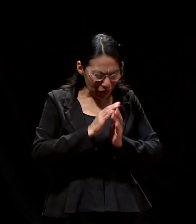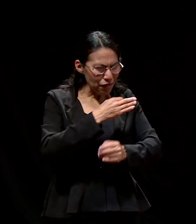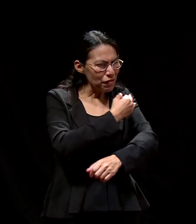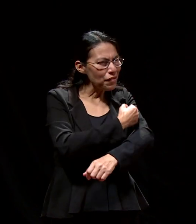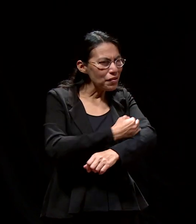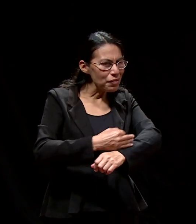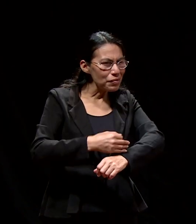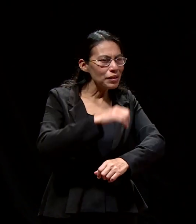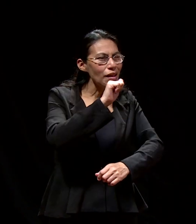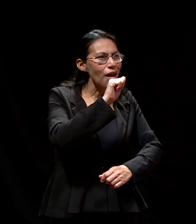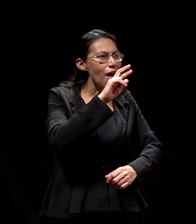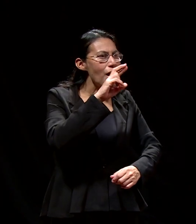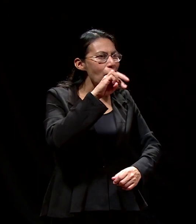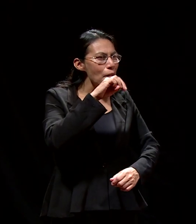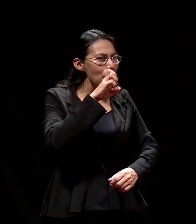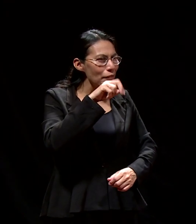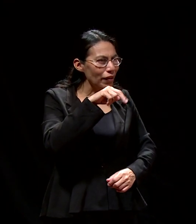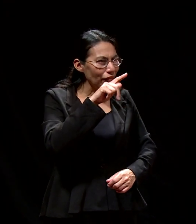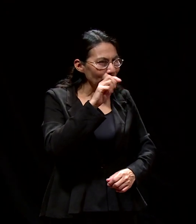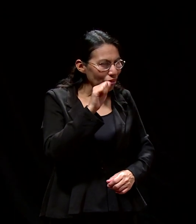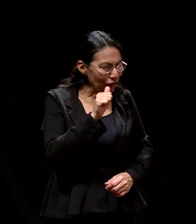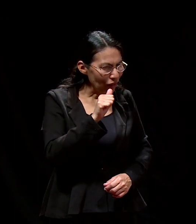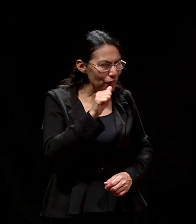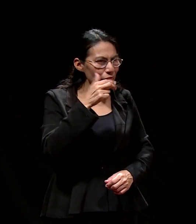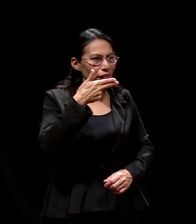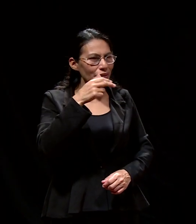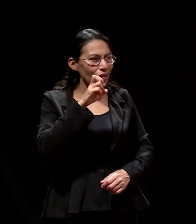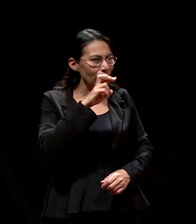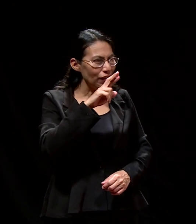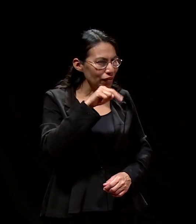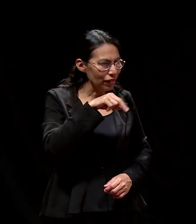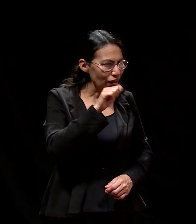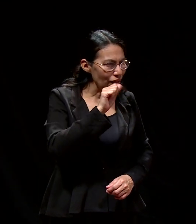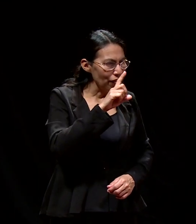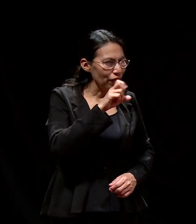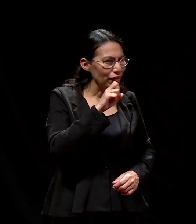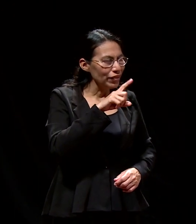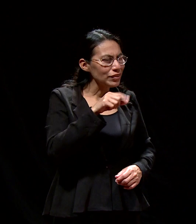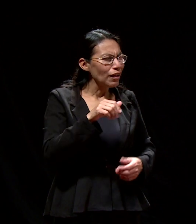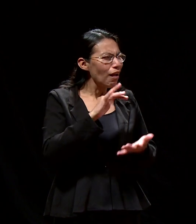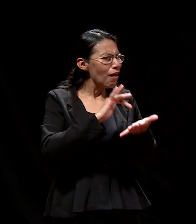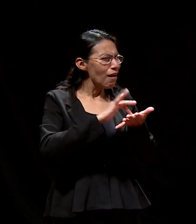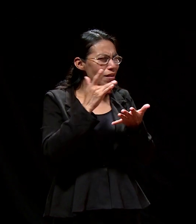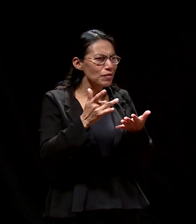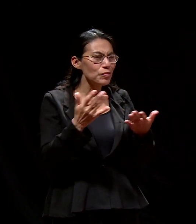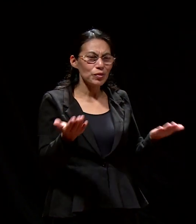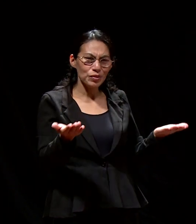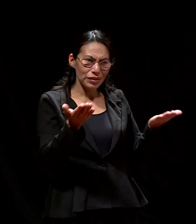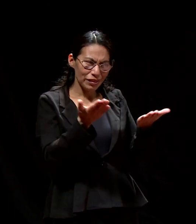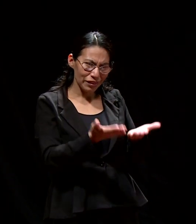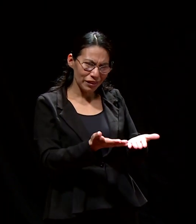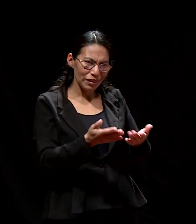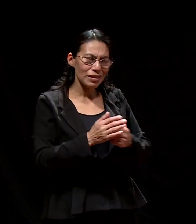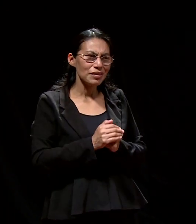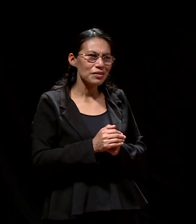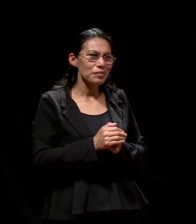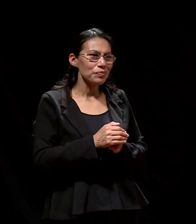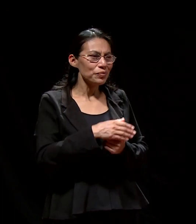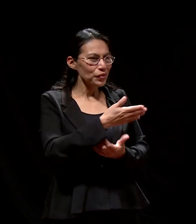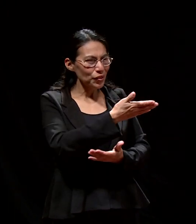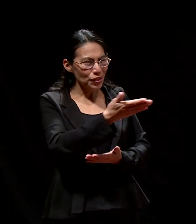familiarmente Hernández muchísimas gracias por estar aquí delante de este público tan